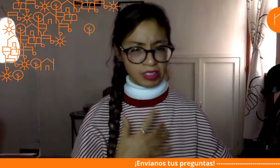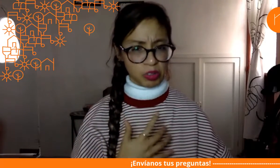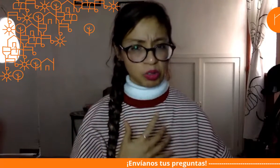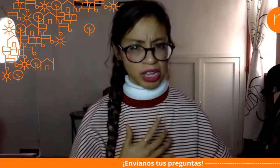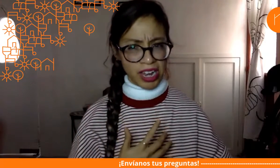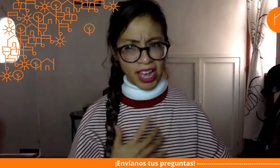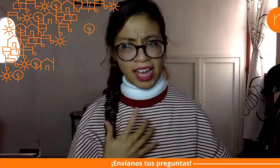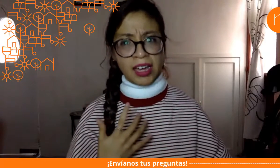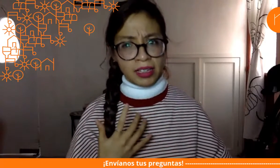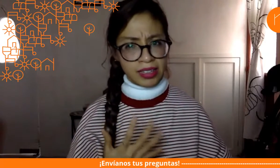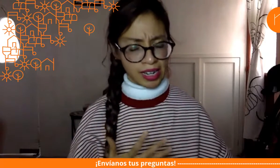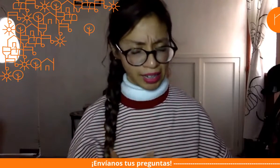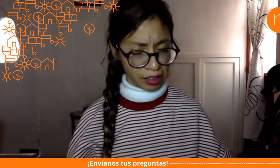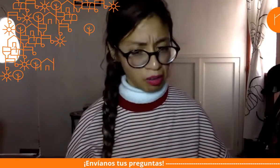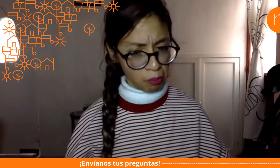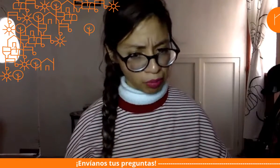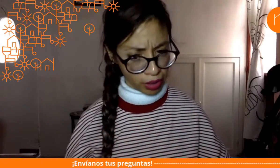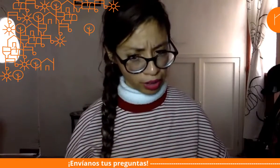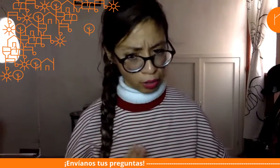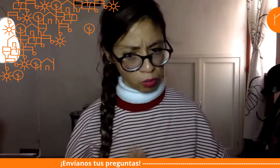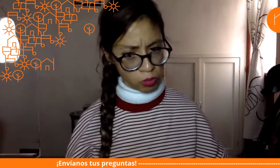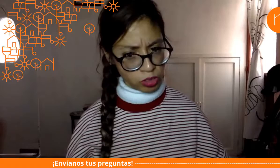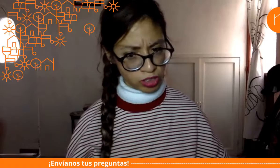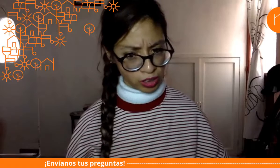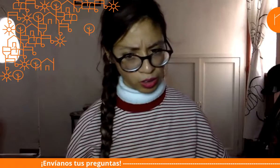Tu seña te la debe poner un chico